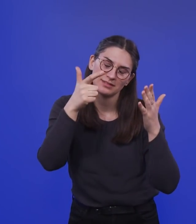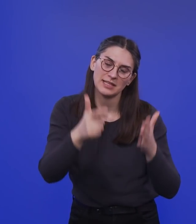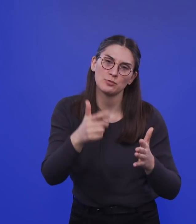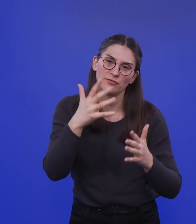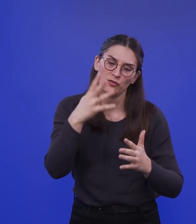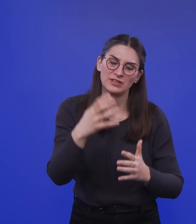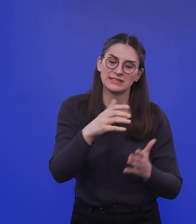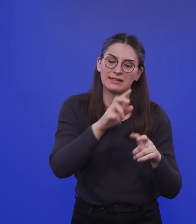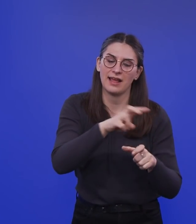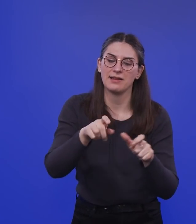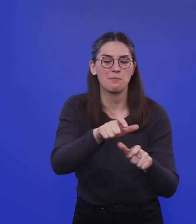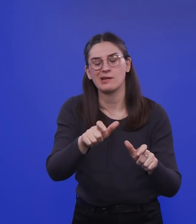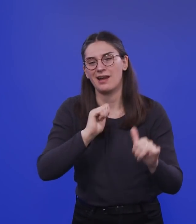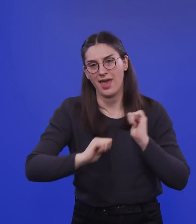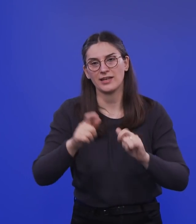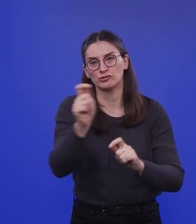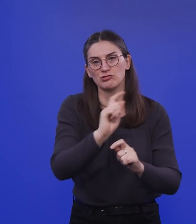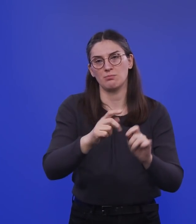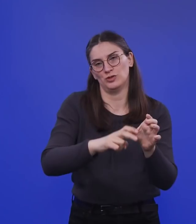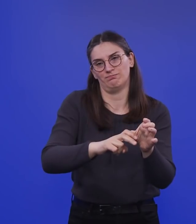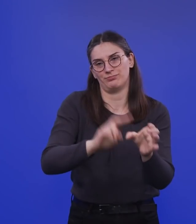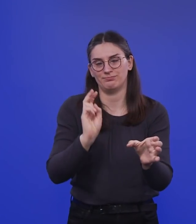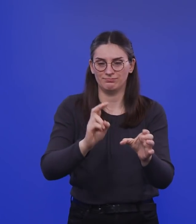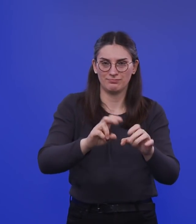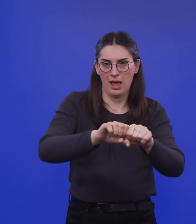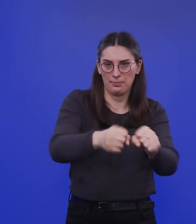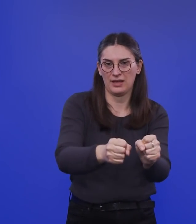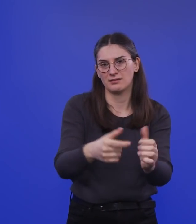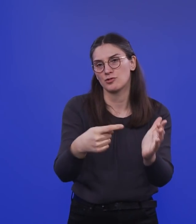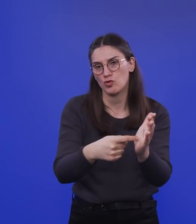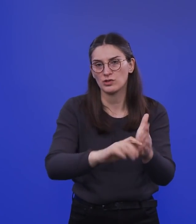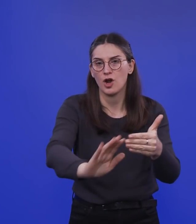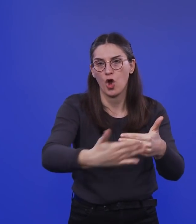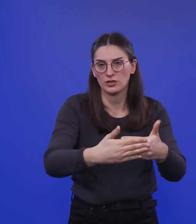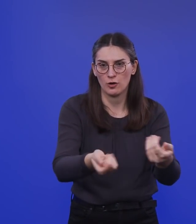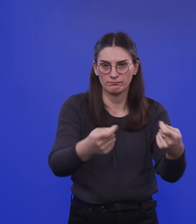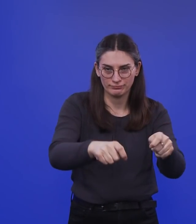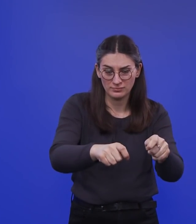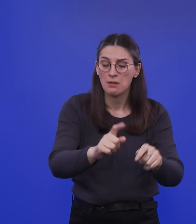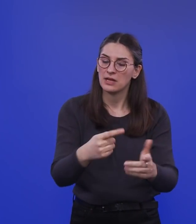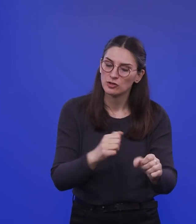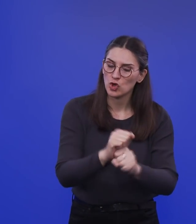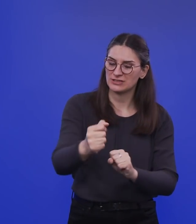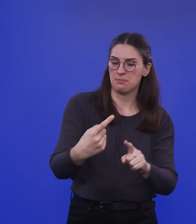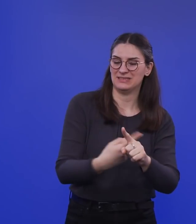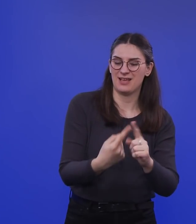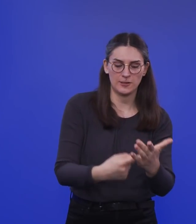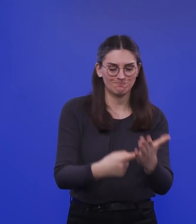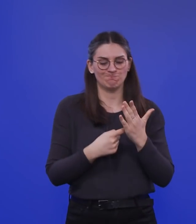die Studie abbrechen wegen dem dann anstehenden Lockdown. Dennoch sind die Zahlen ausschlagkräftig und signifikant.